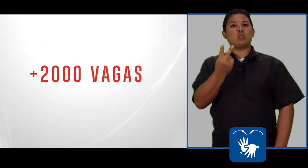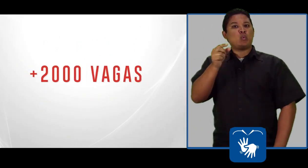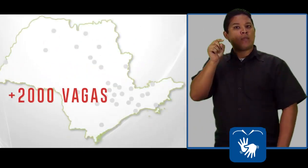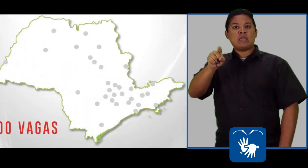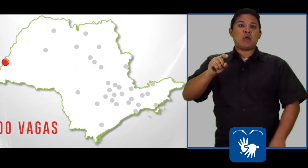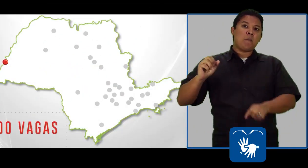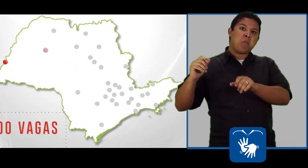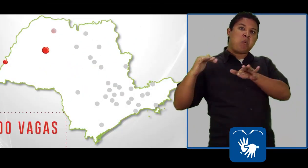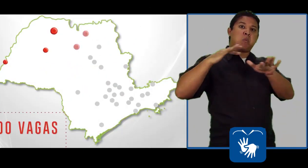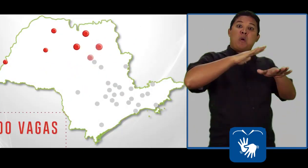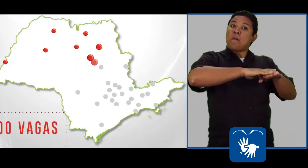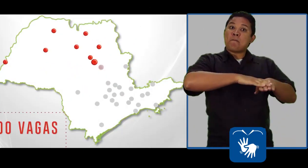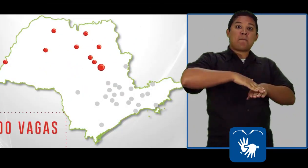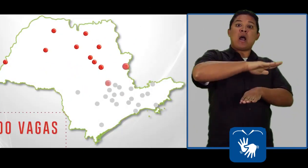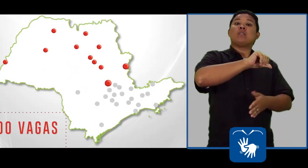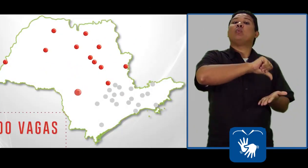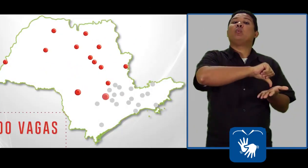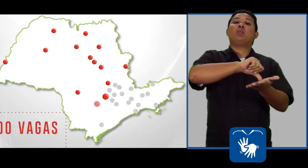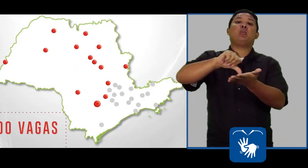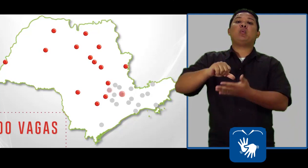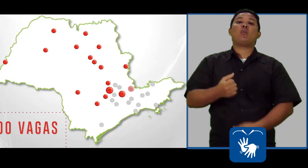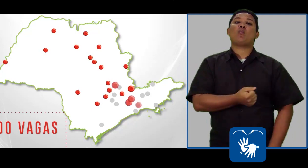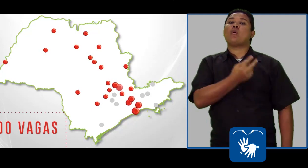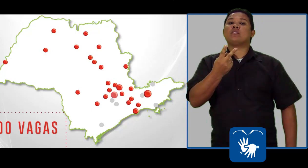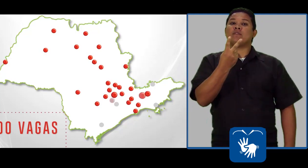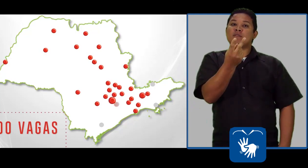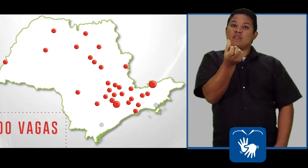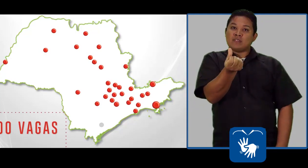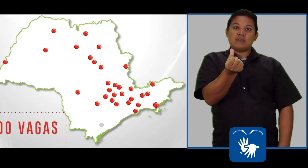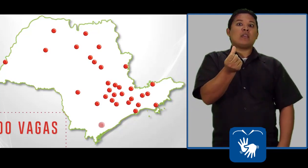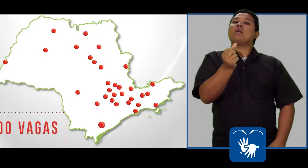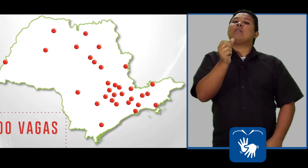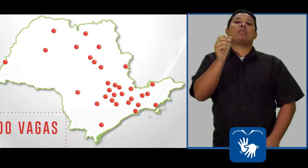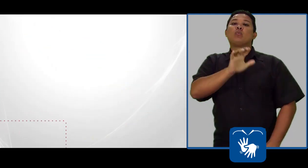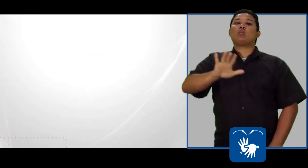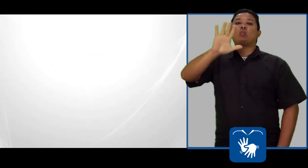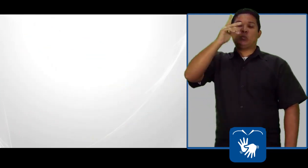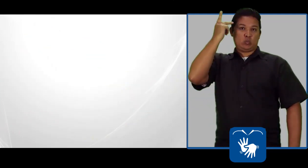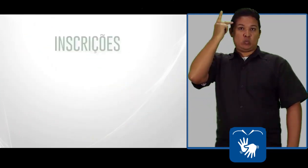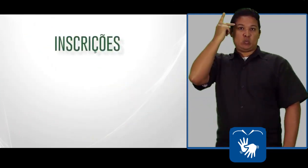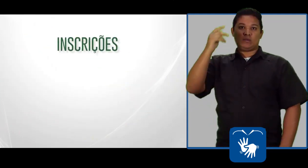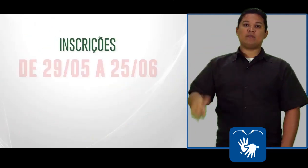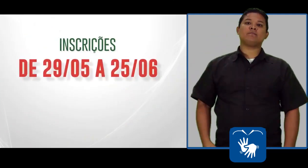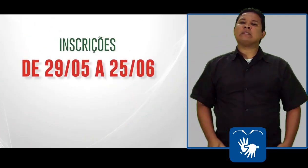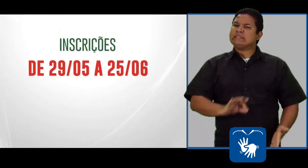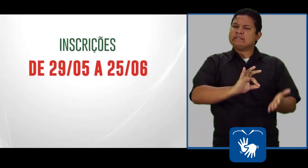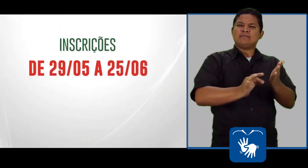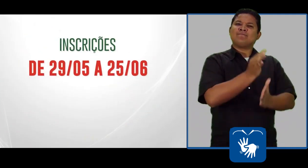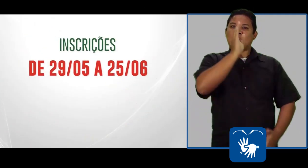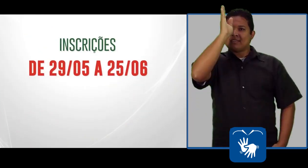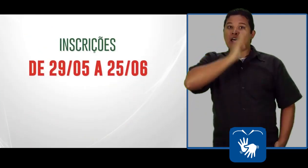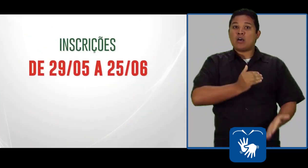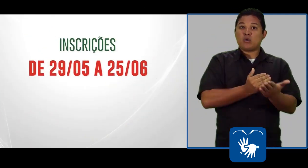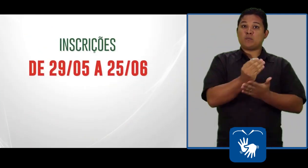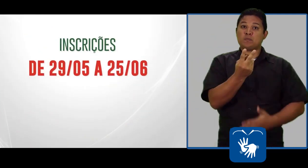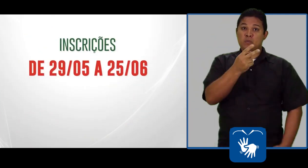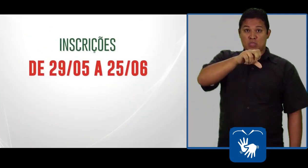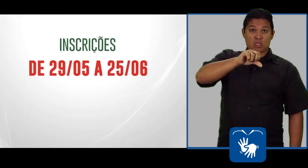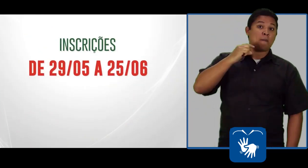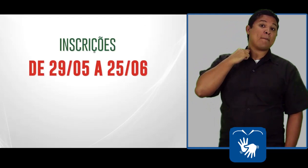2 mil vagas em 26 campos espalhados por todo o estado. Inscrições gratuitas de 29 de maio